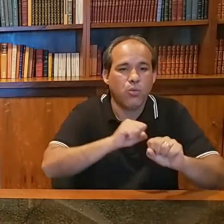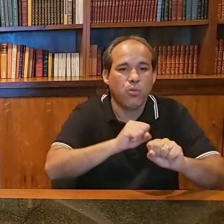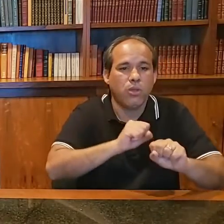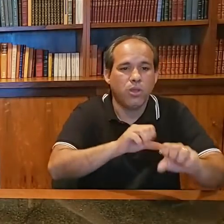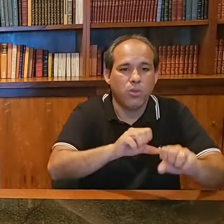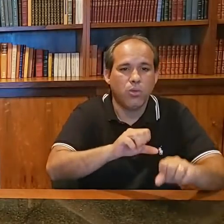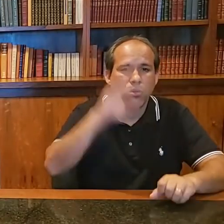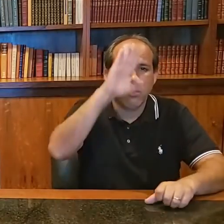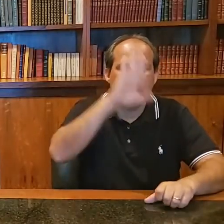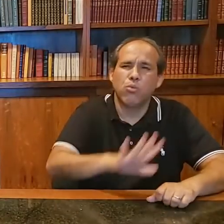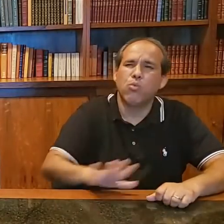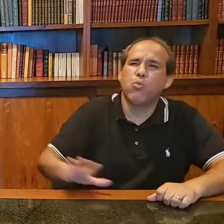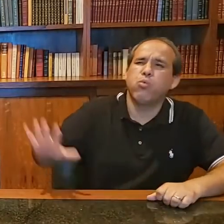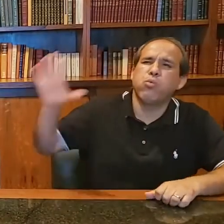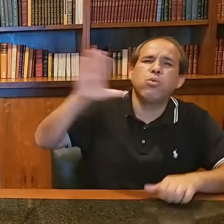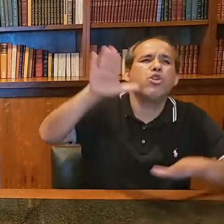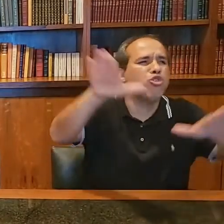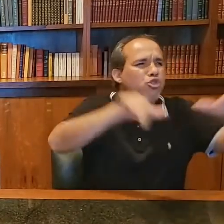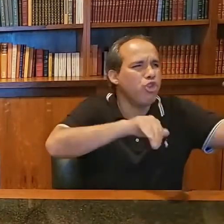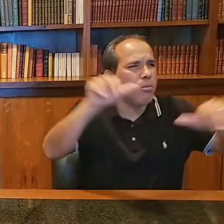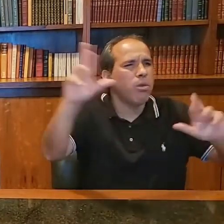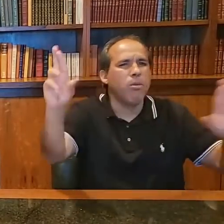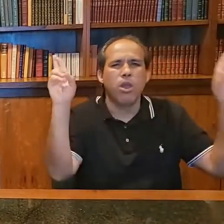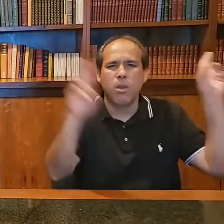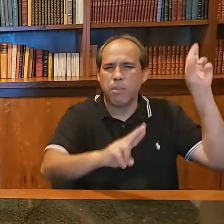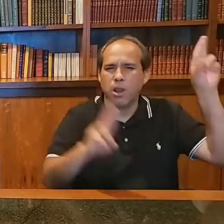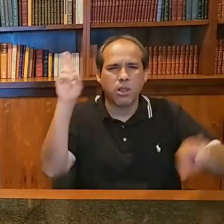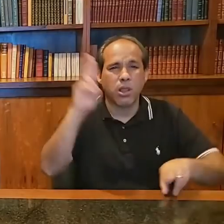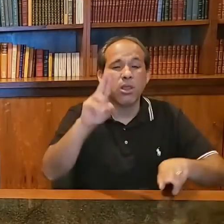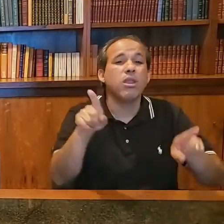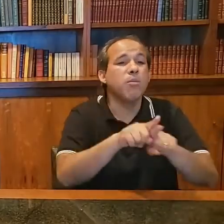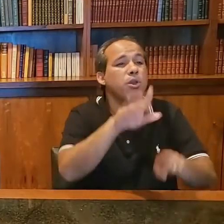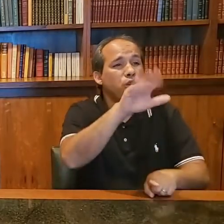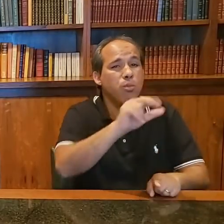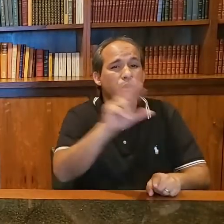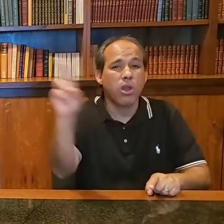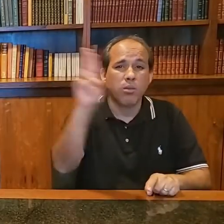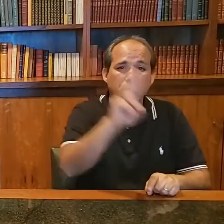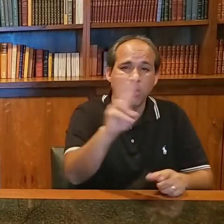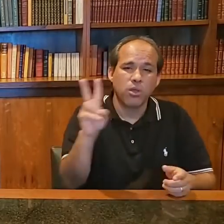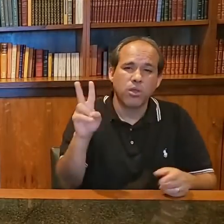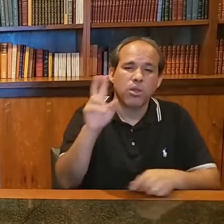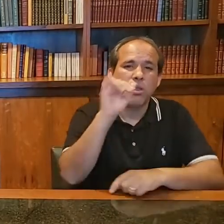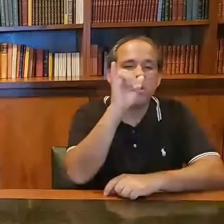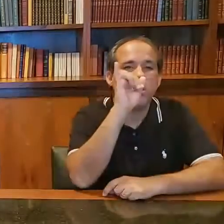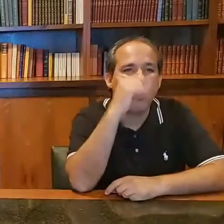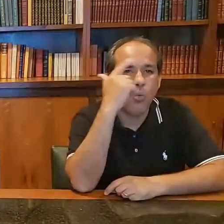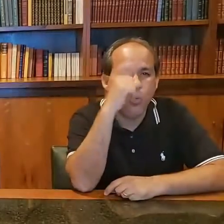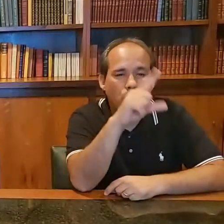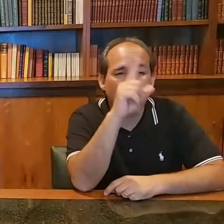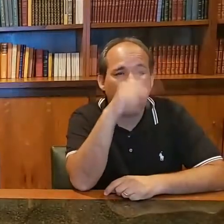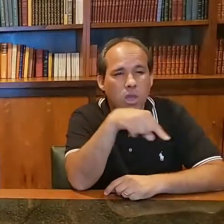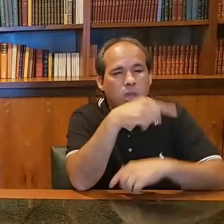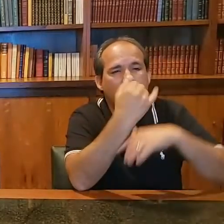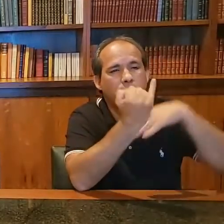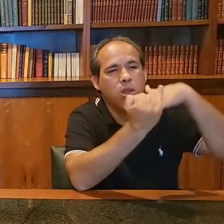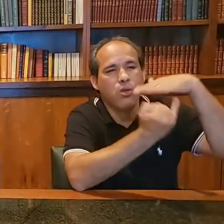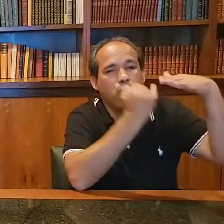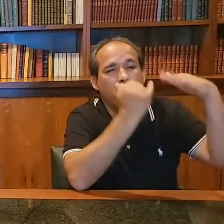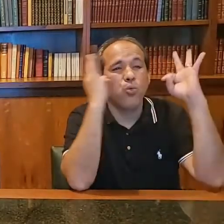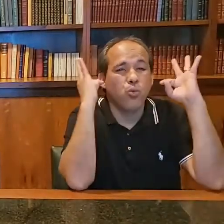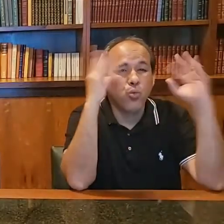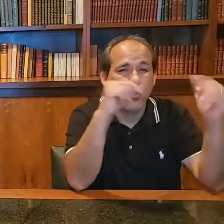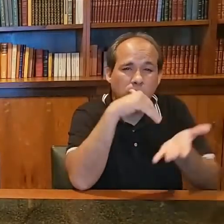país. Chamamos também um representante da Undime, que é o representante de todos